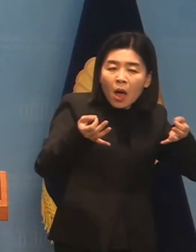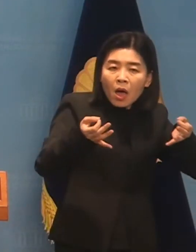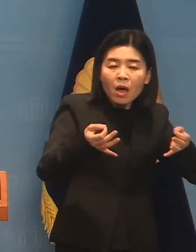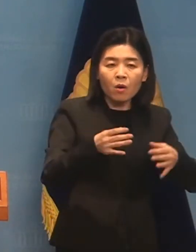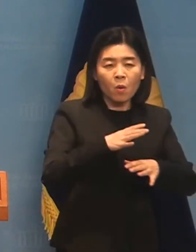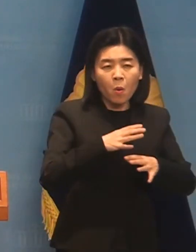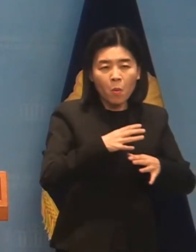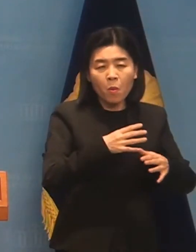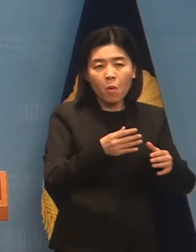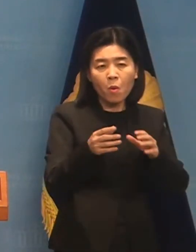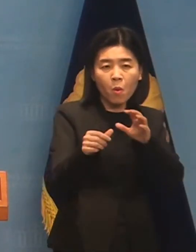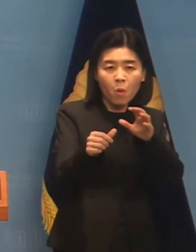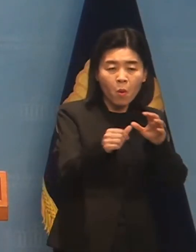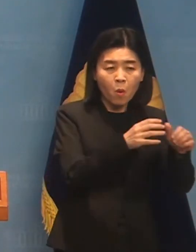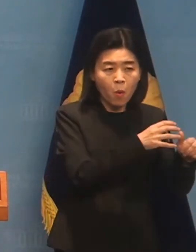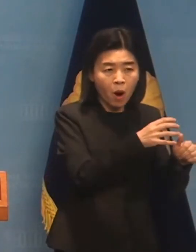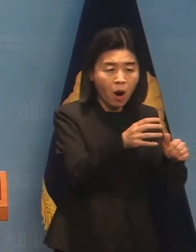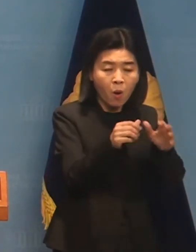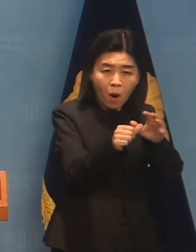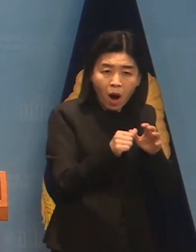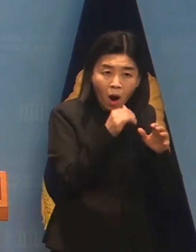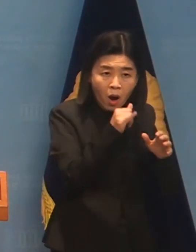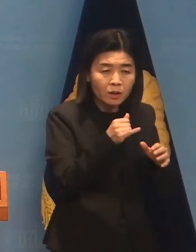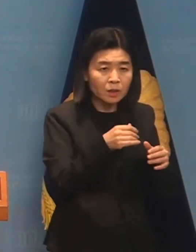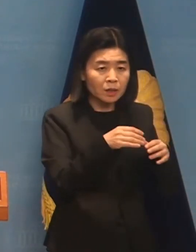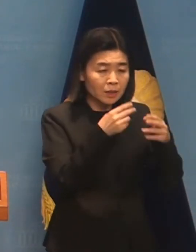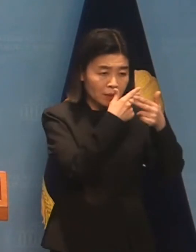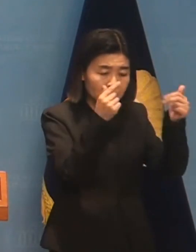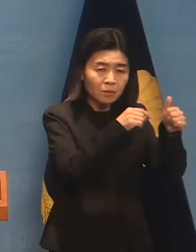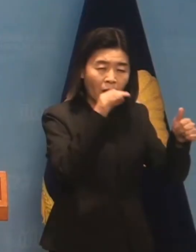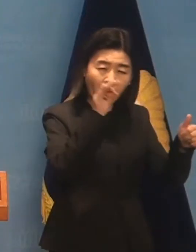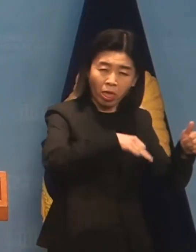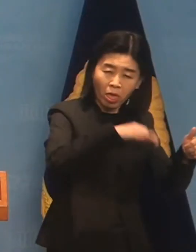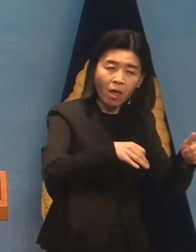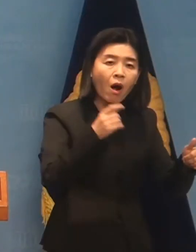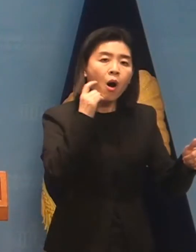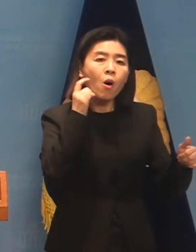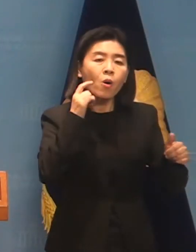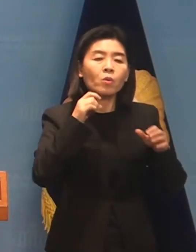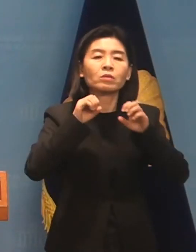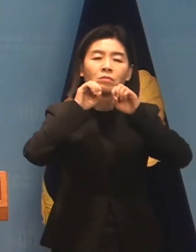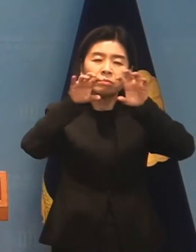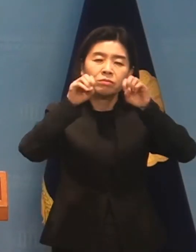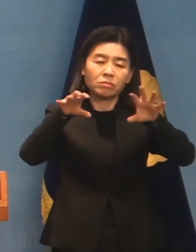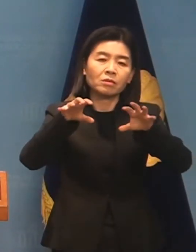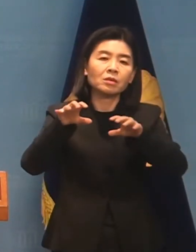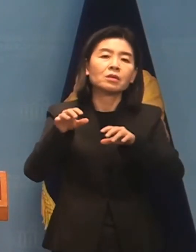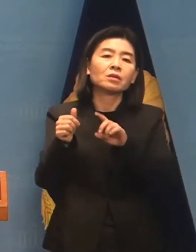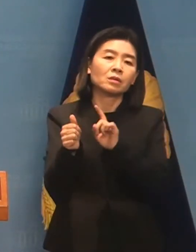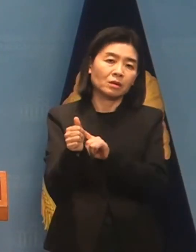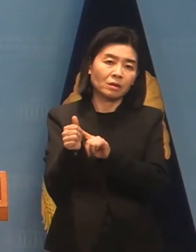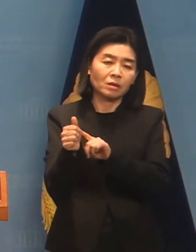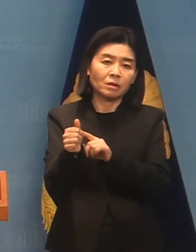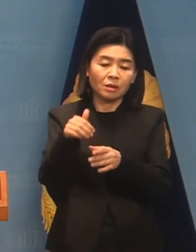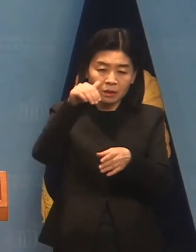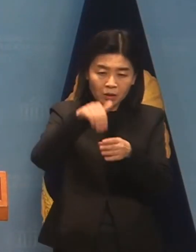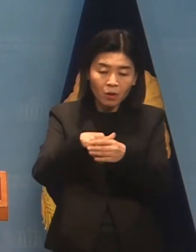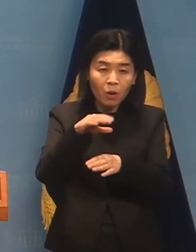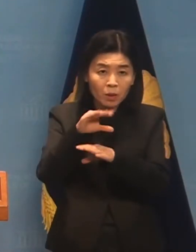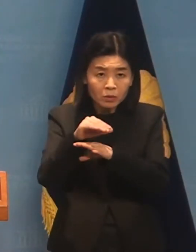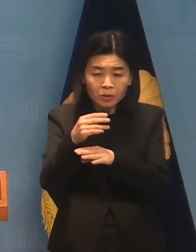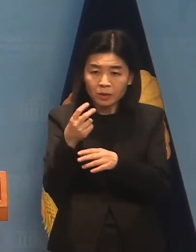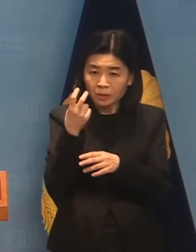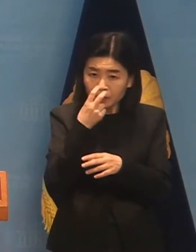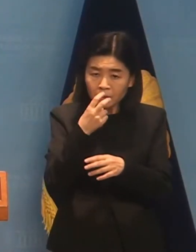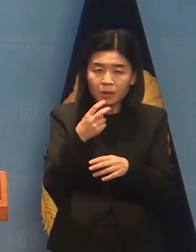마케팅을 활용할 것이라고 발언하며 이재명 후보를 폄훼하고 허위사실을 유포하였습니다. 이는 선거방송 심의에 관한